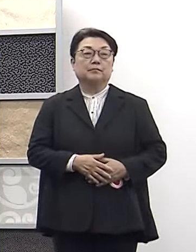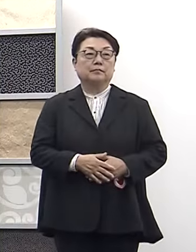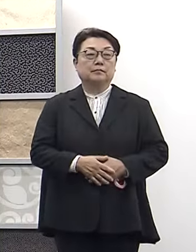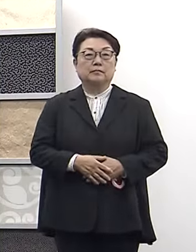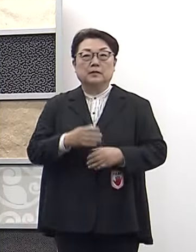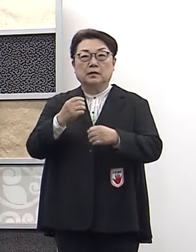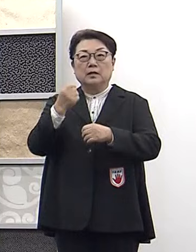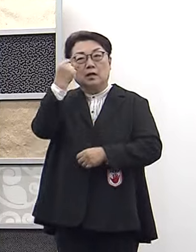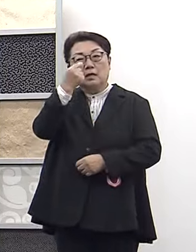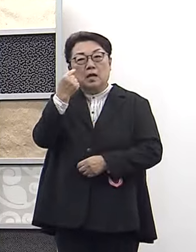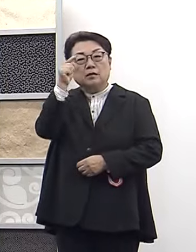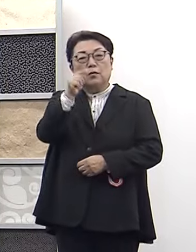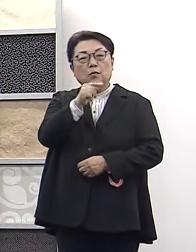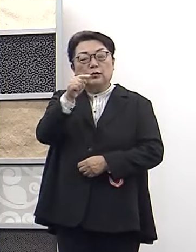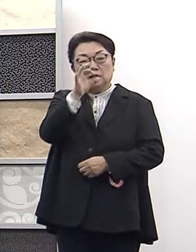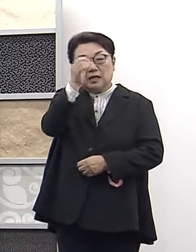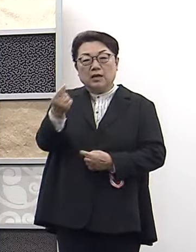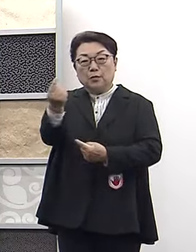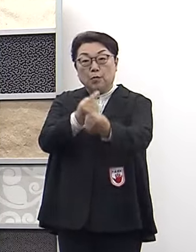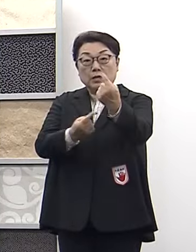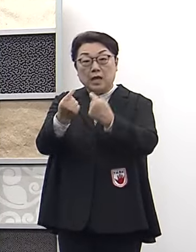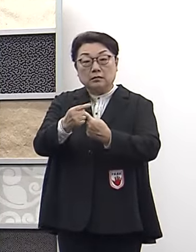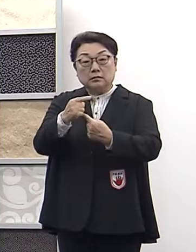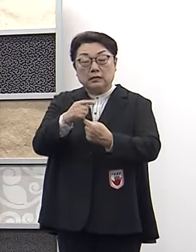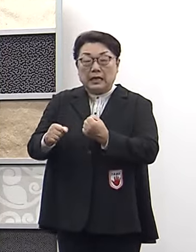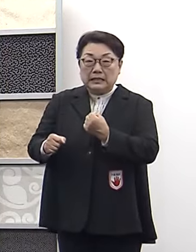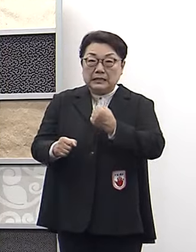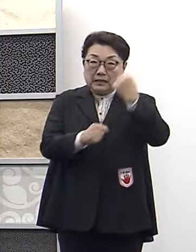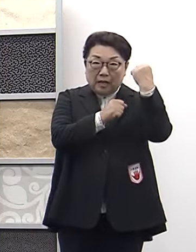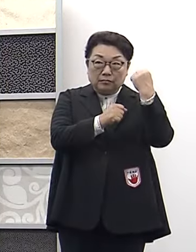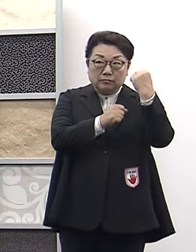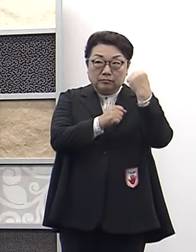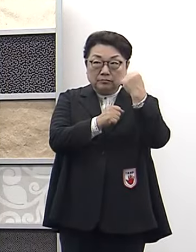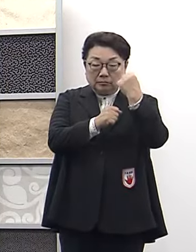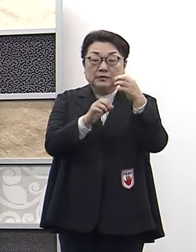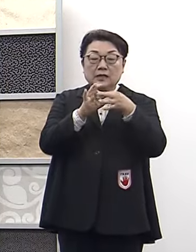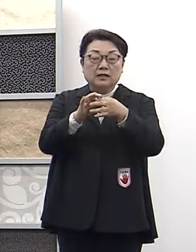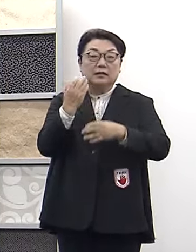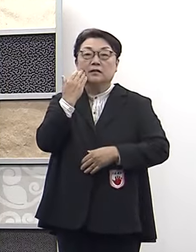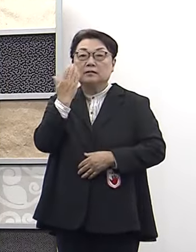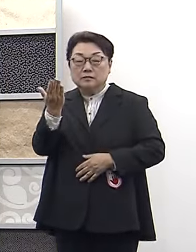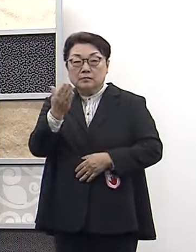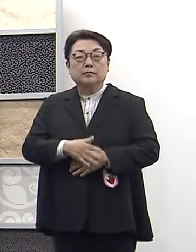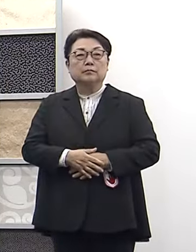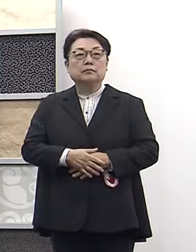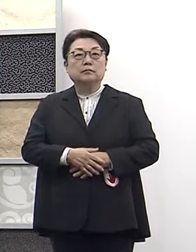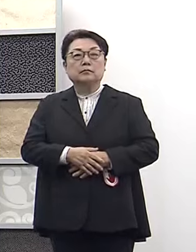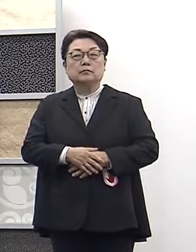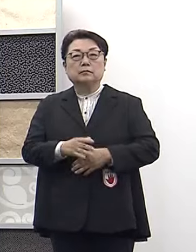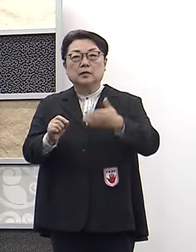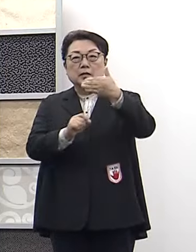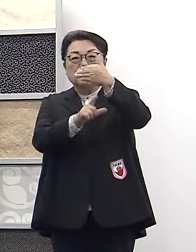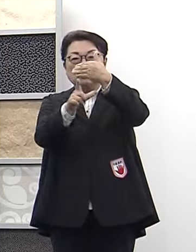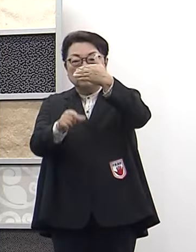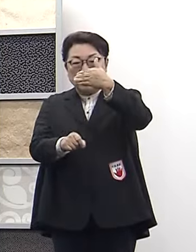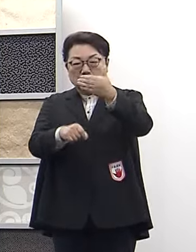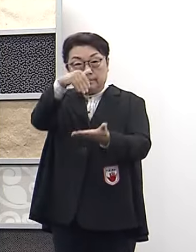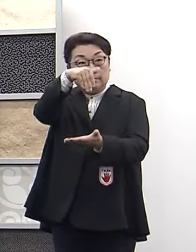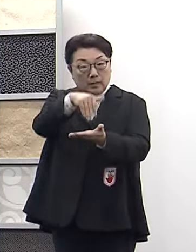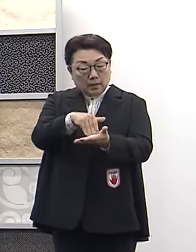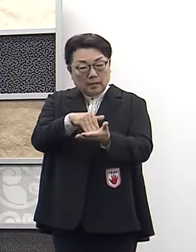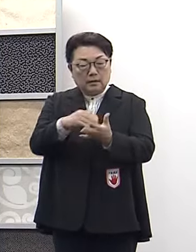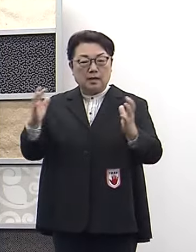外国人観光客の広域避難の関係でお伺いいたします。月内に、会合を開かれるというふうな